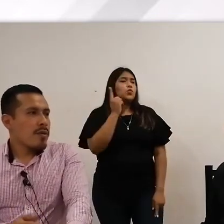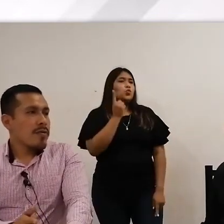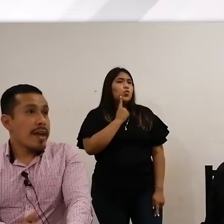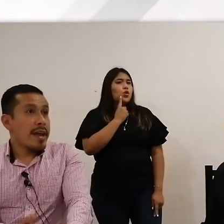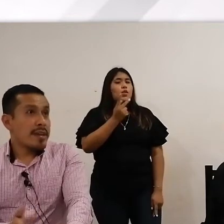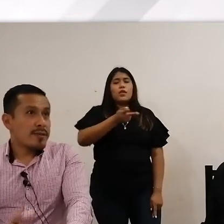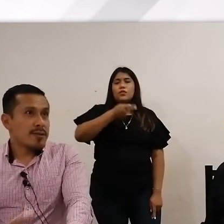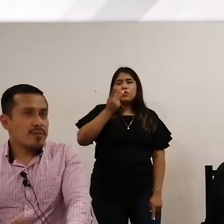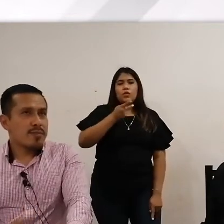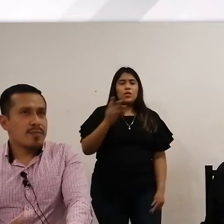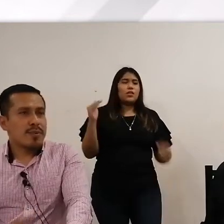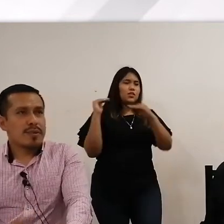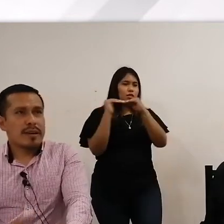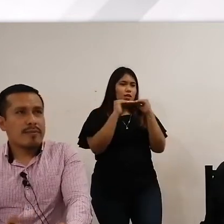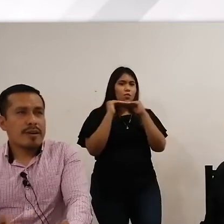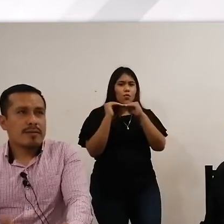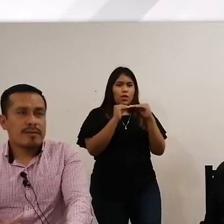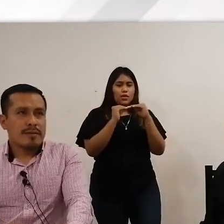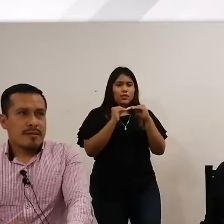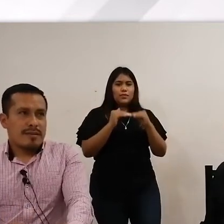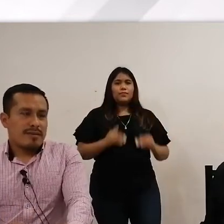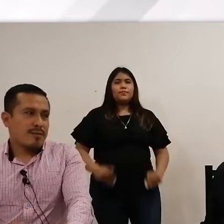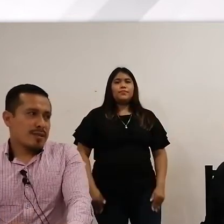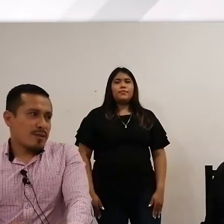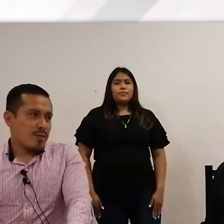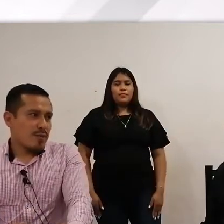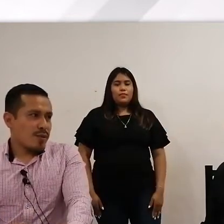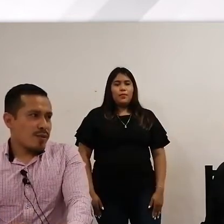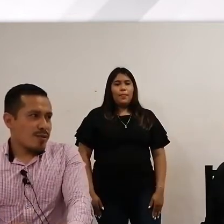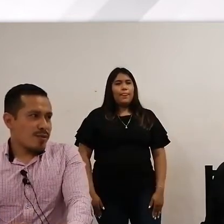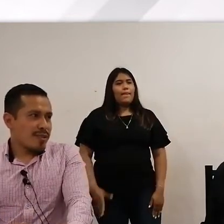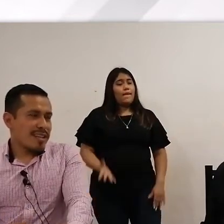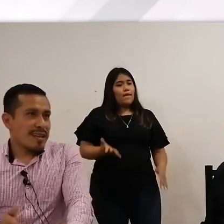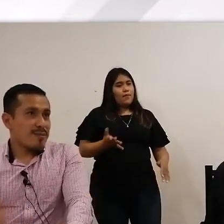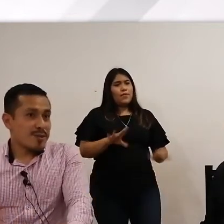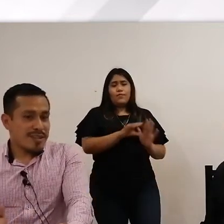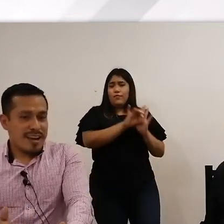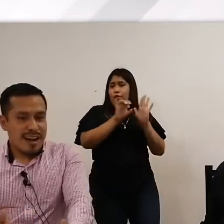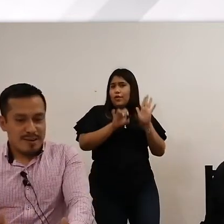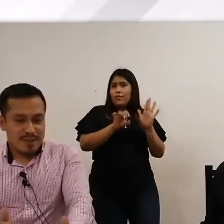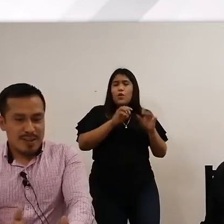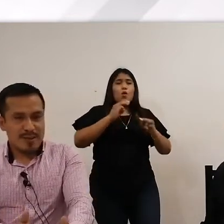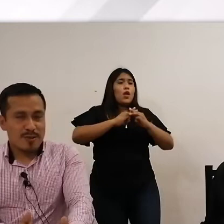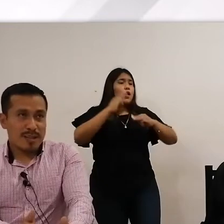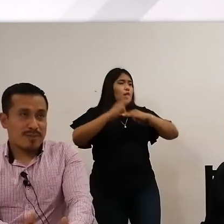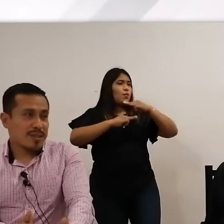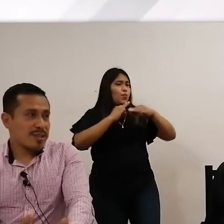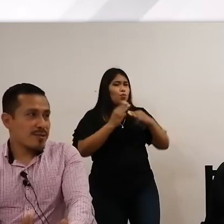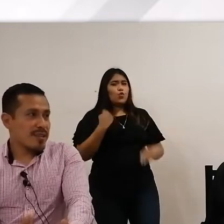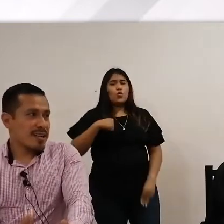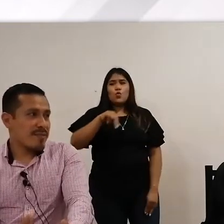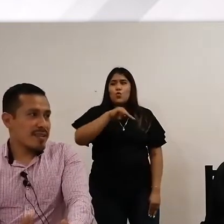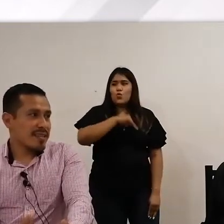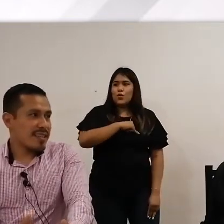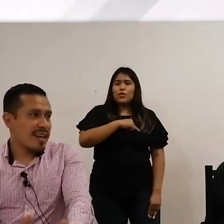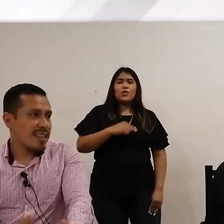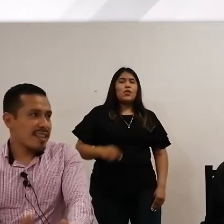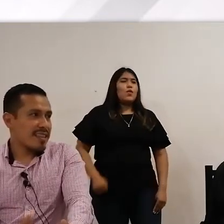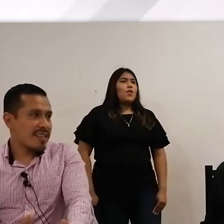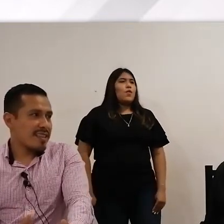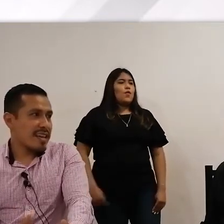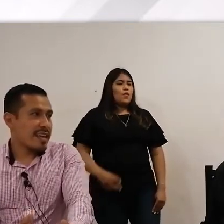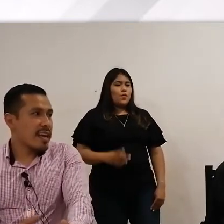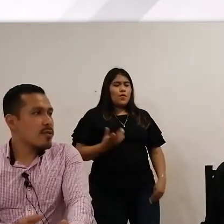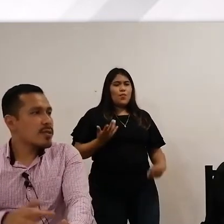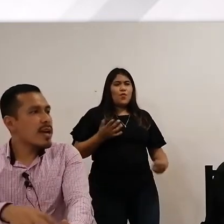mundo de ellos, porque bueno, nuestro mundo tratamos de a los niños o las personas con